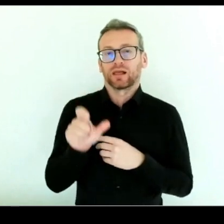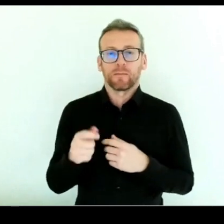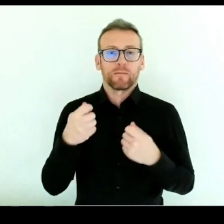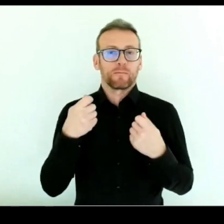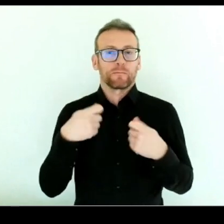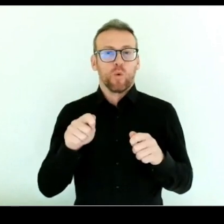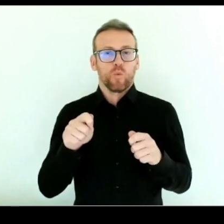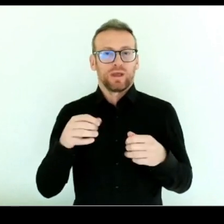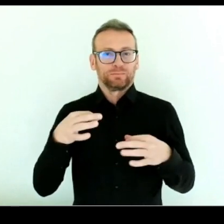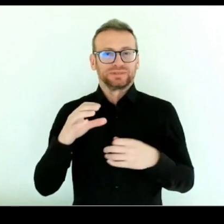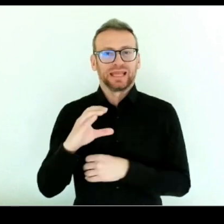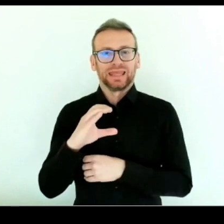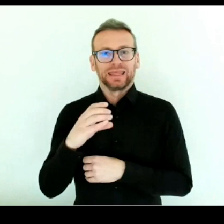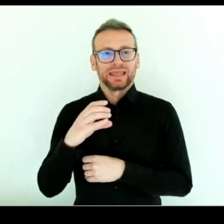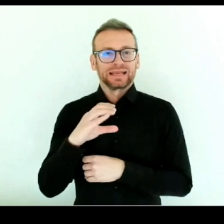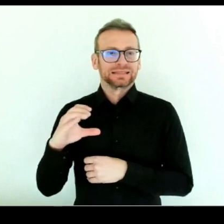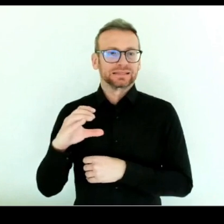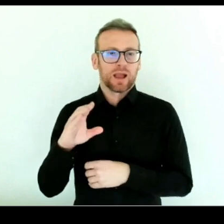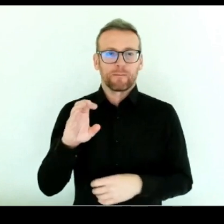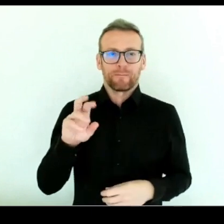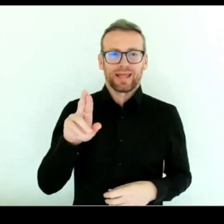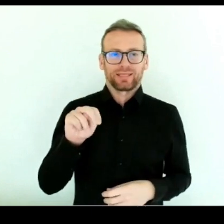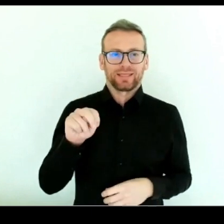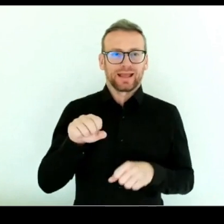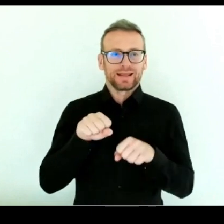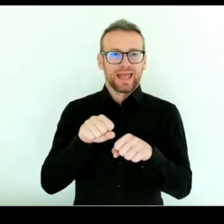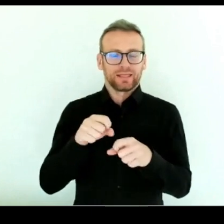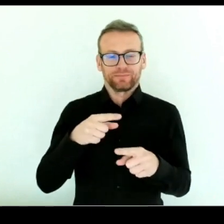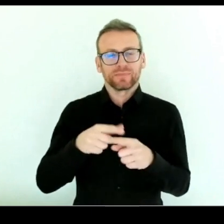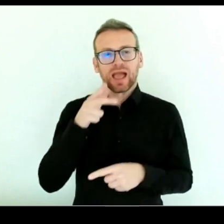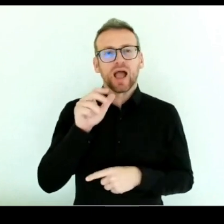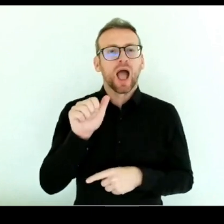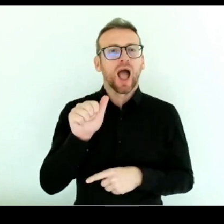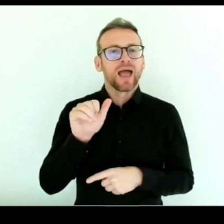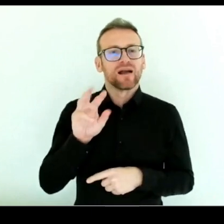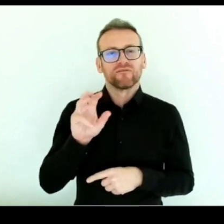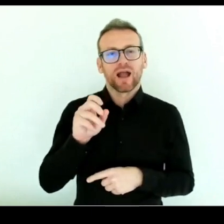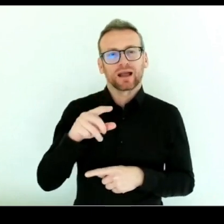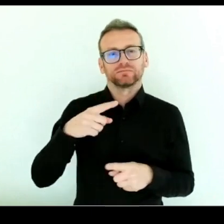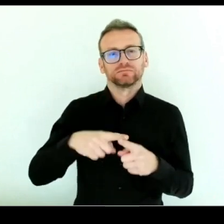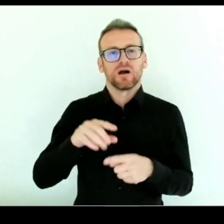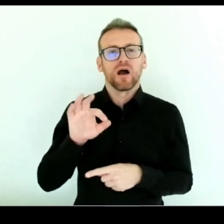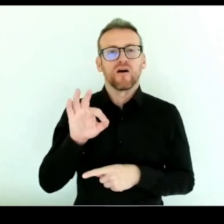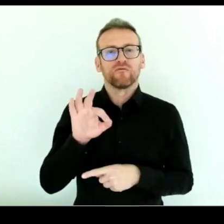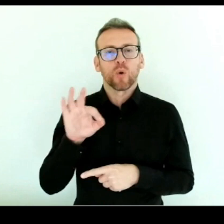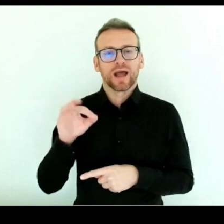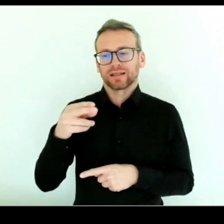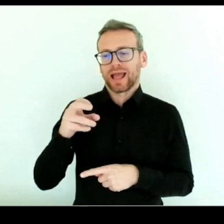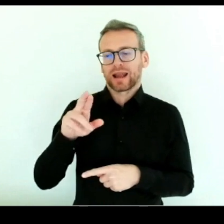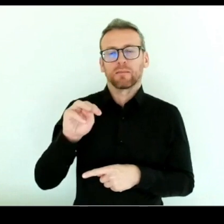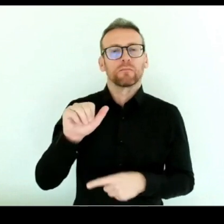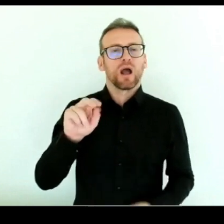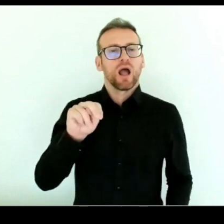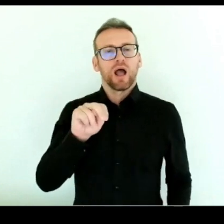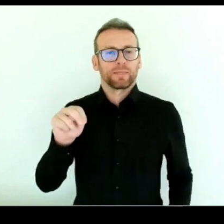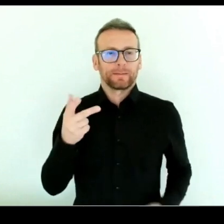Herr Dr. Herrmann, bitte schön. Meine sehr geehrten Damen und Herren, von meiner Seite ein herzliches